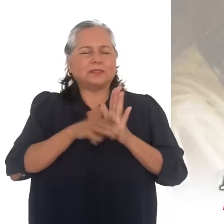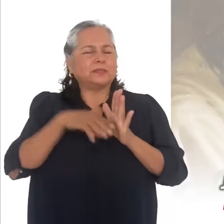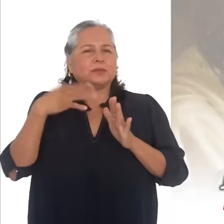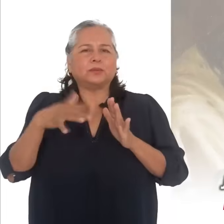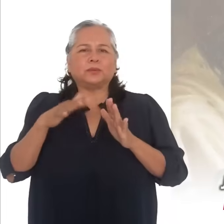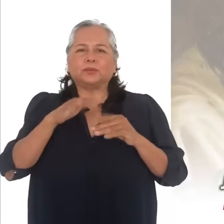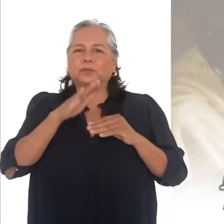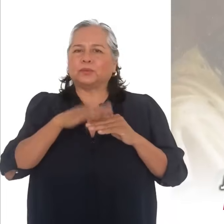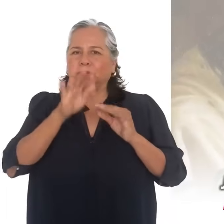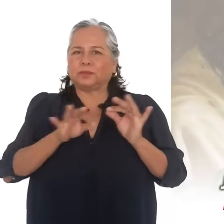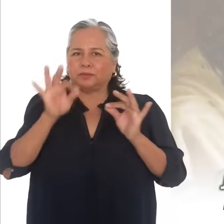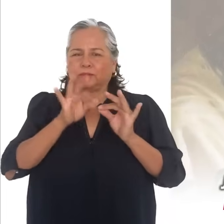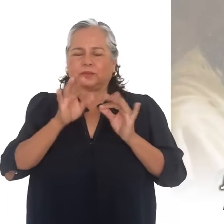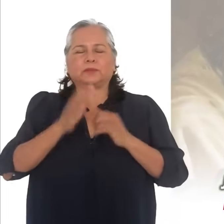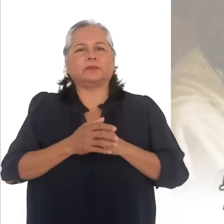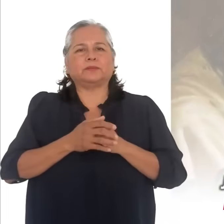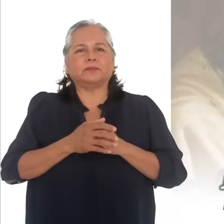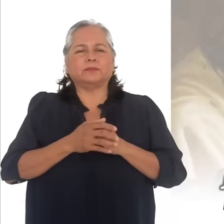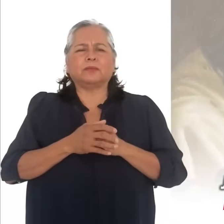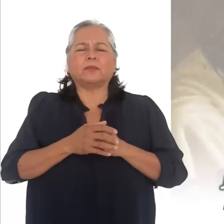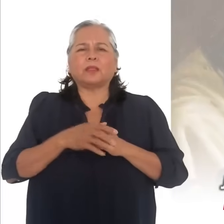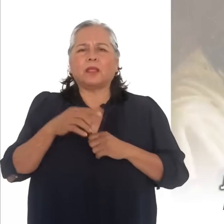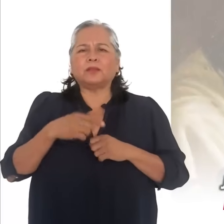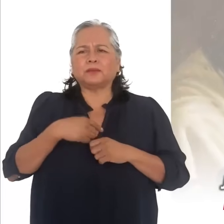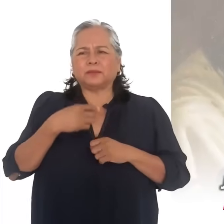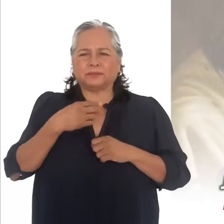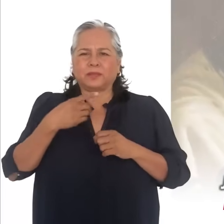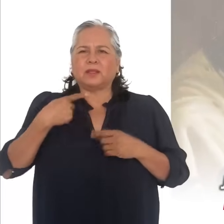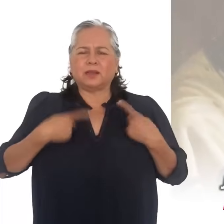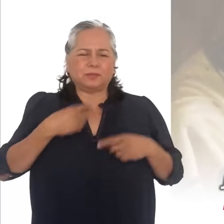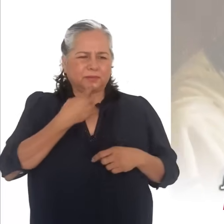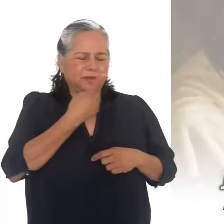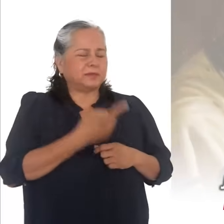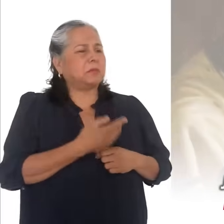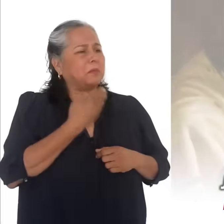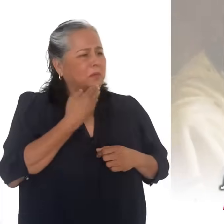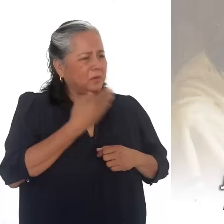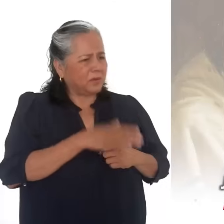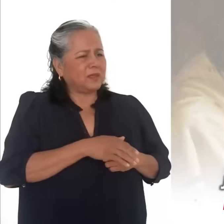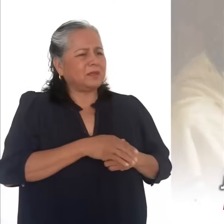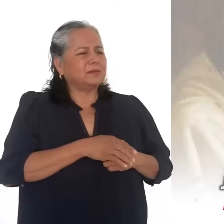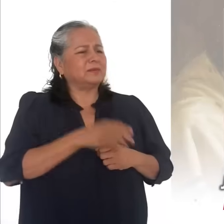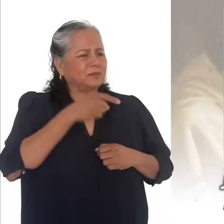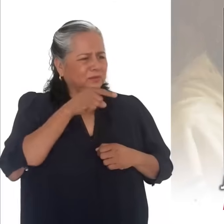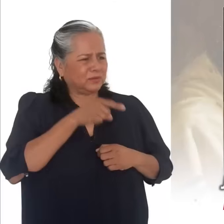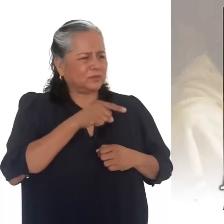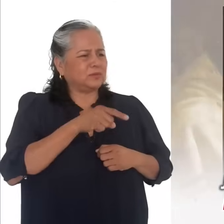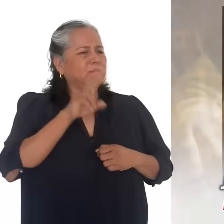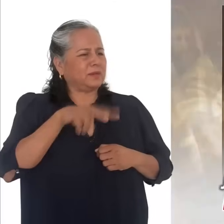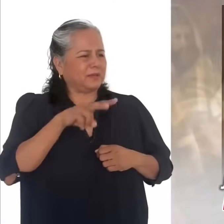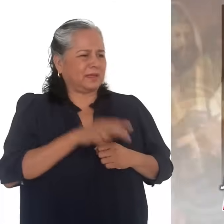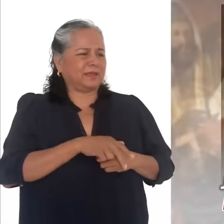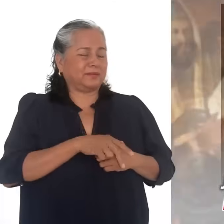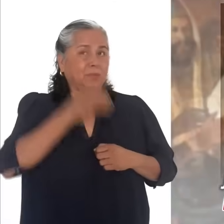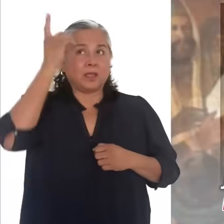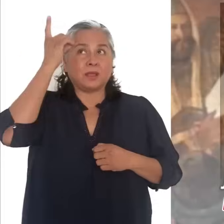El escriba, replicó, muy bien maestro, tienes razón cuando dices que el Señor es único y que no hay